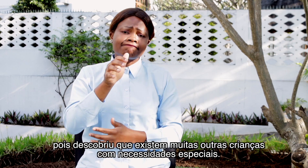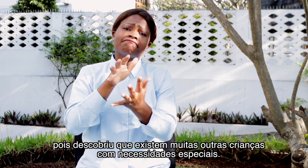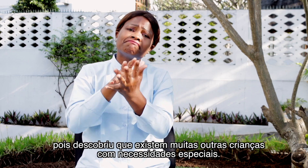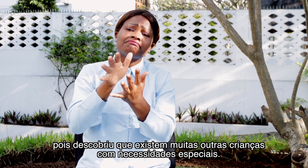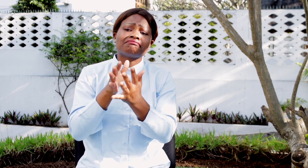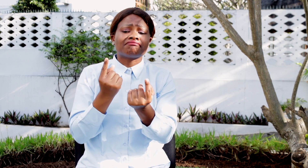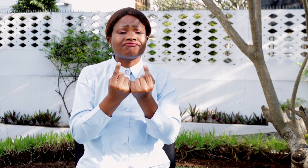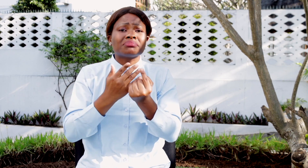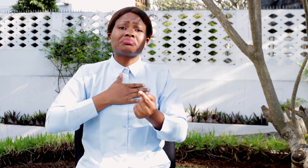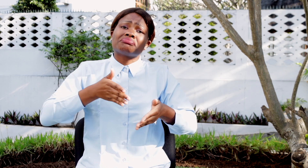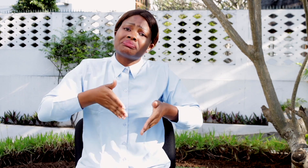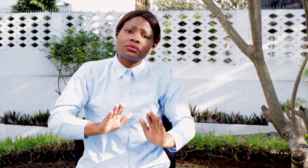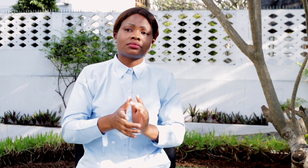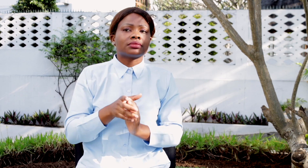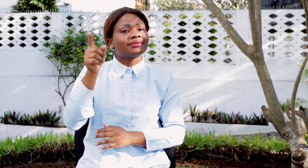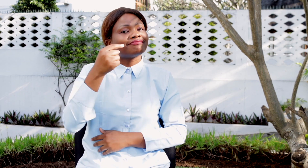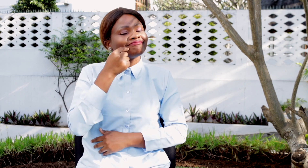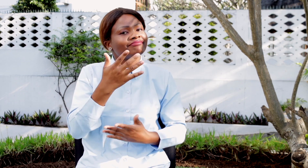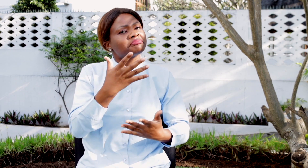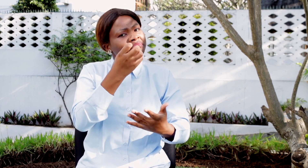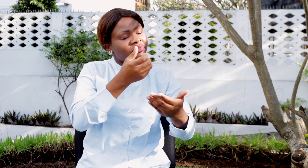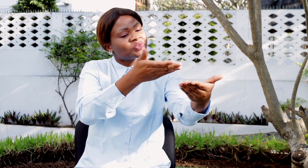necessidades especiais.